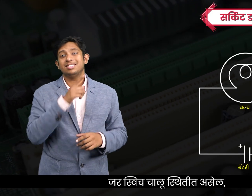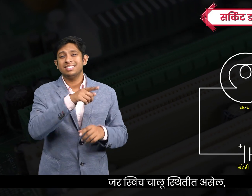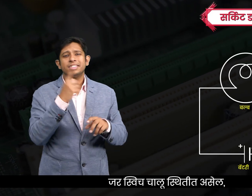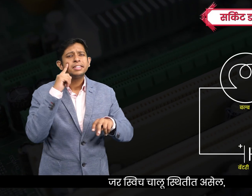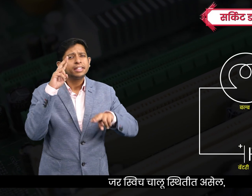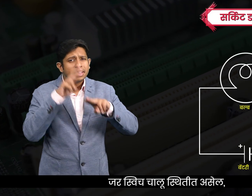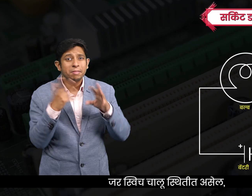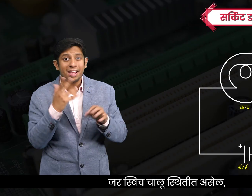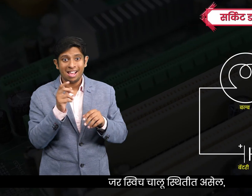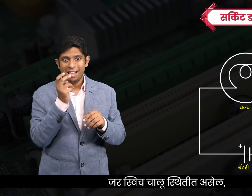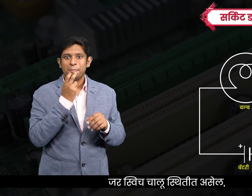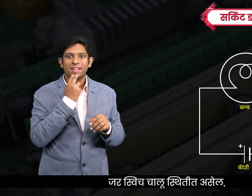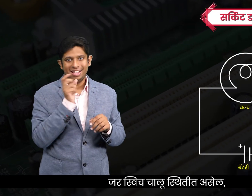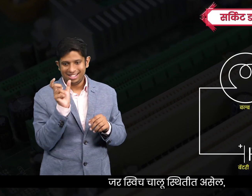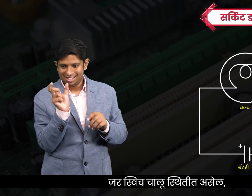जर स्विच चालू असतील